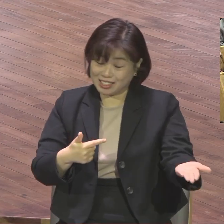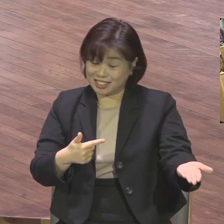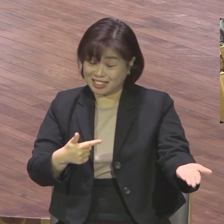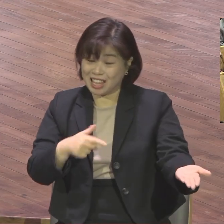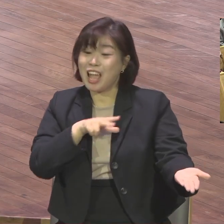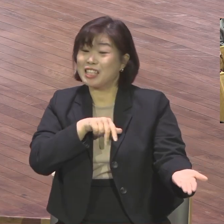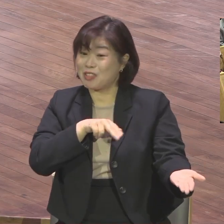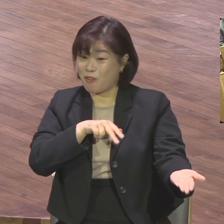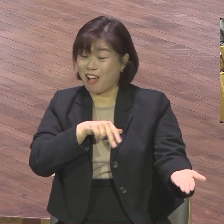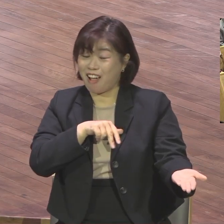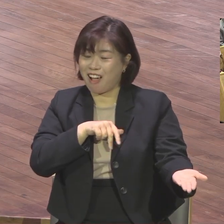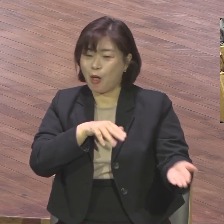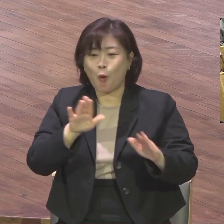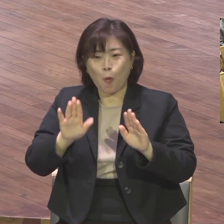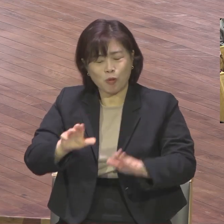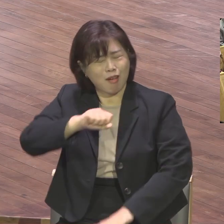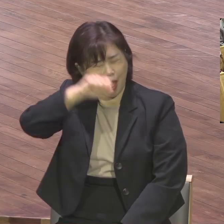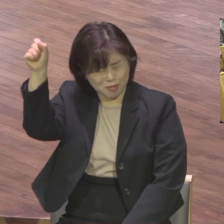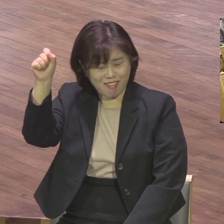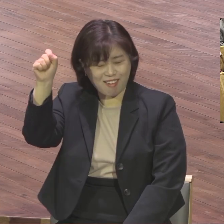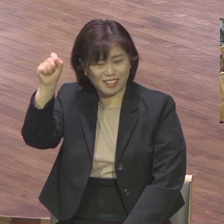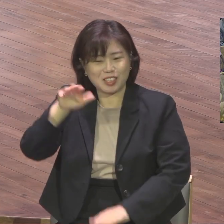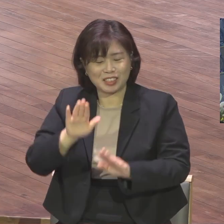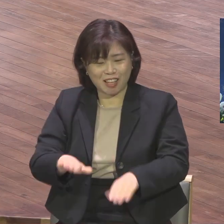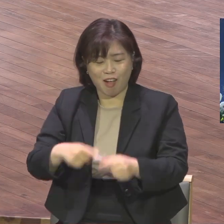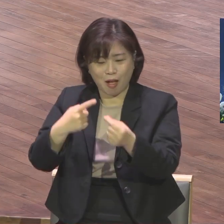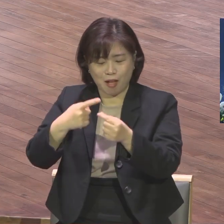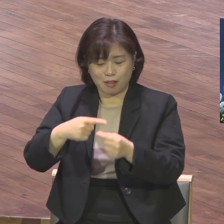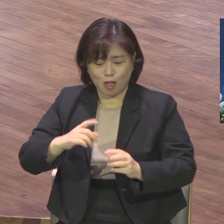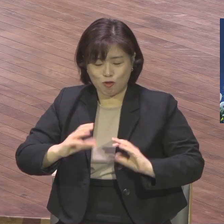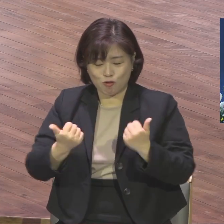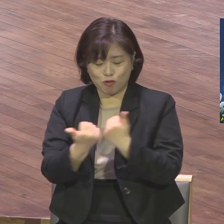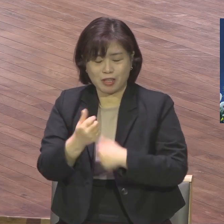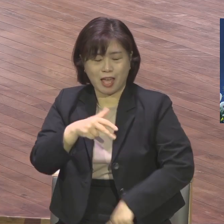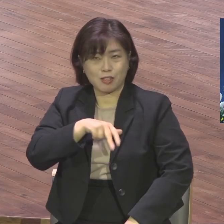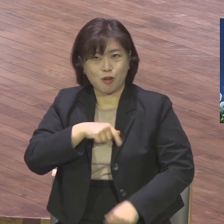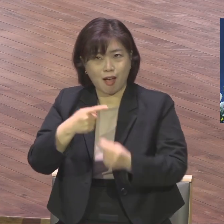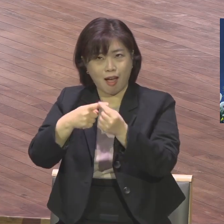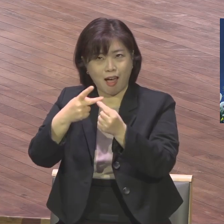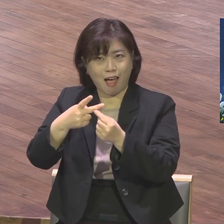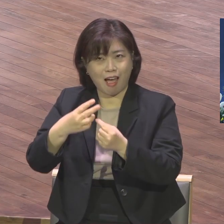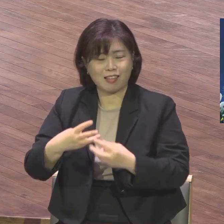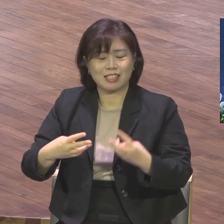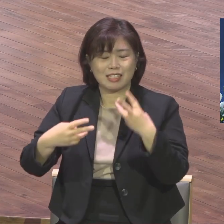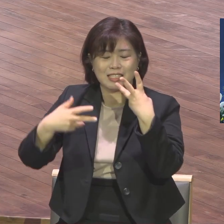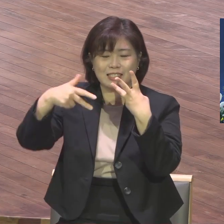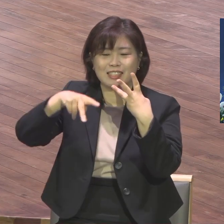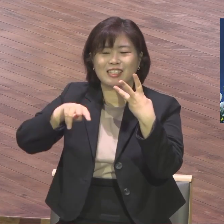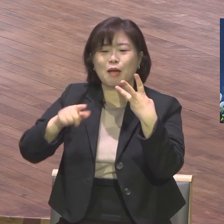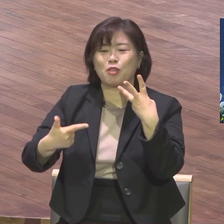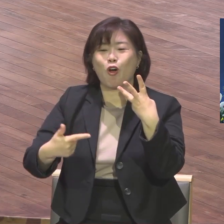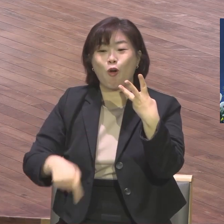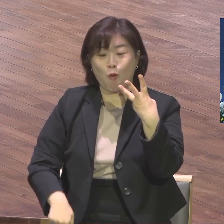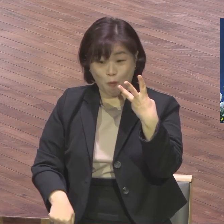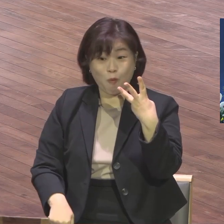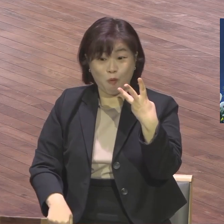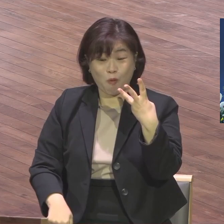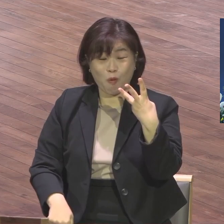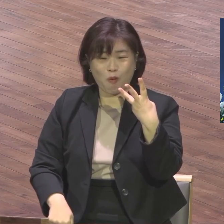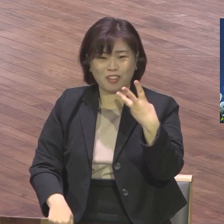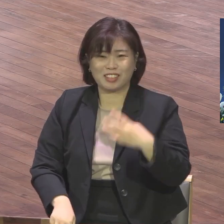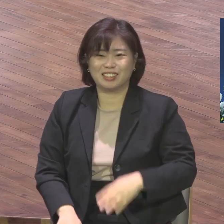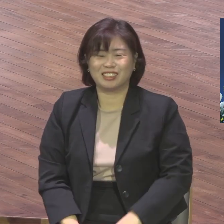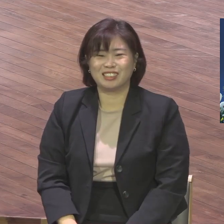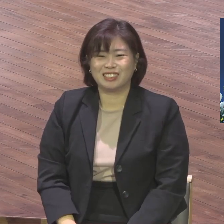의원을 했다고 삼선 의원을 하고 정책위 위원장이 딱 됐는데 야 나 지금 뉴스 보고 깜짝 놀랐네.